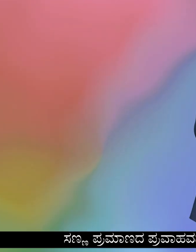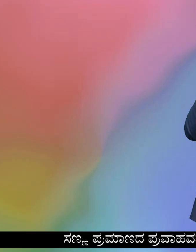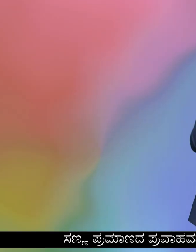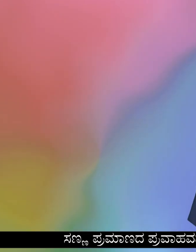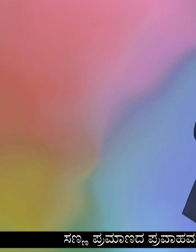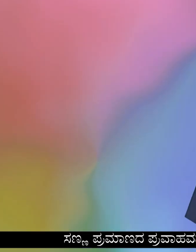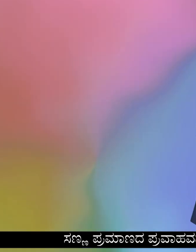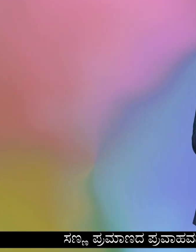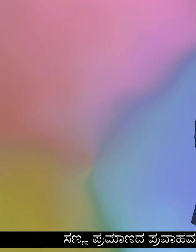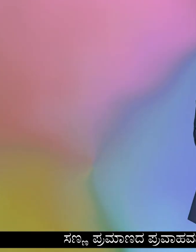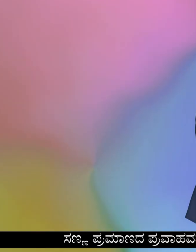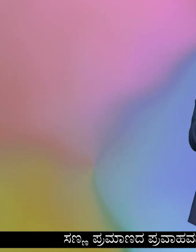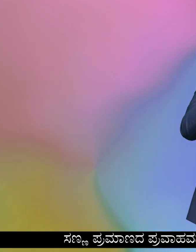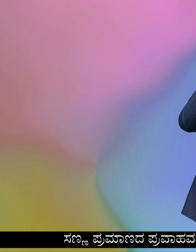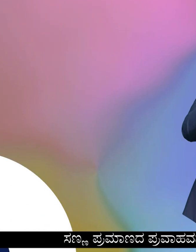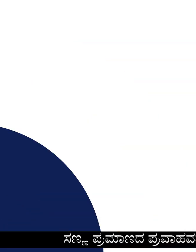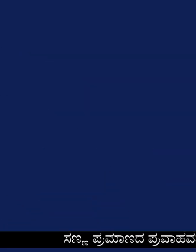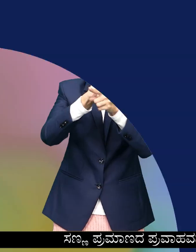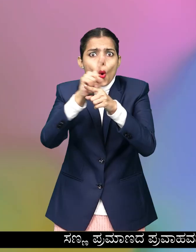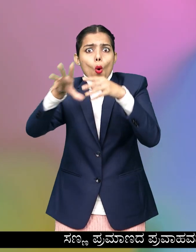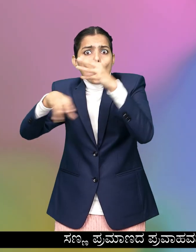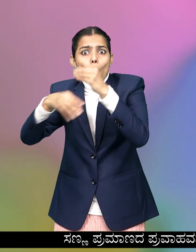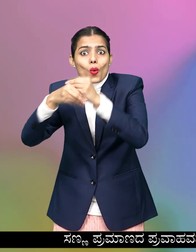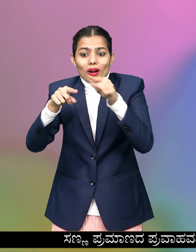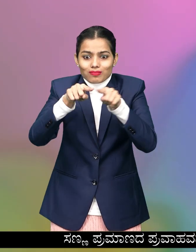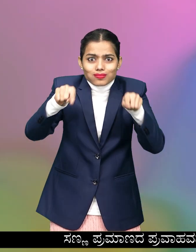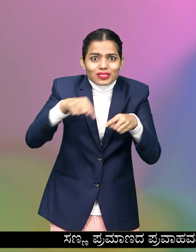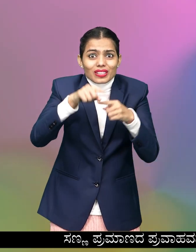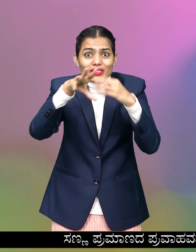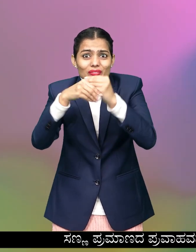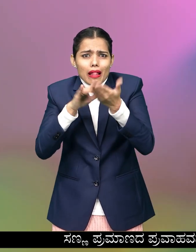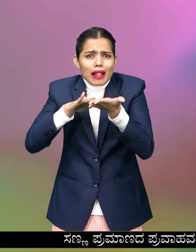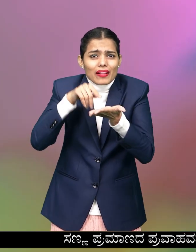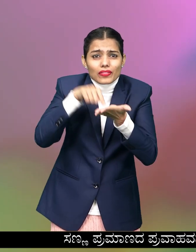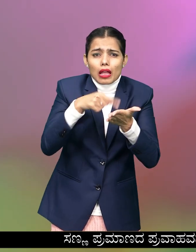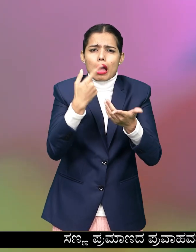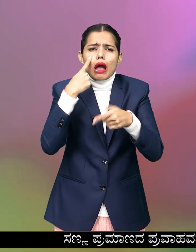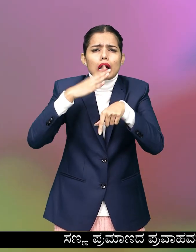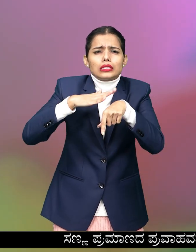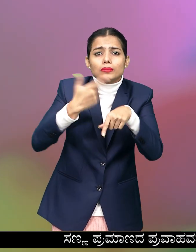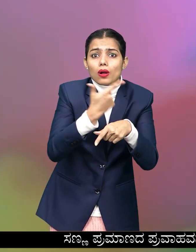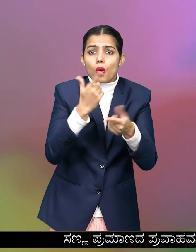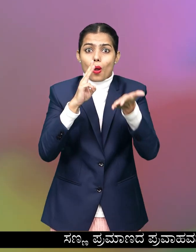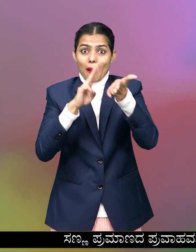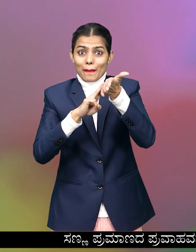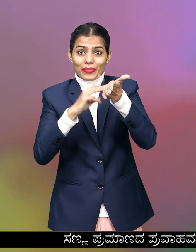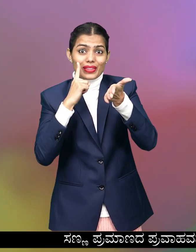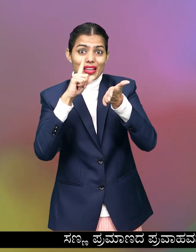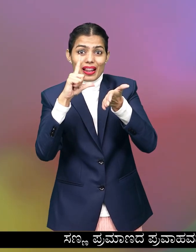ಪ್ರವಾಹವನ್ನು ಮಿಲಿಯಂಪಿಯರ್ 1 mA = 10 - 3 A